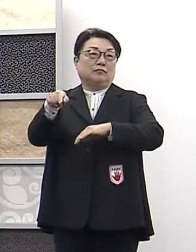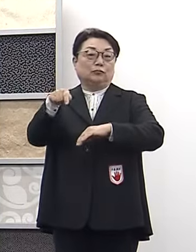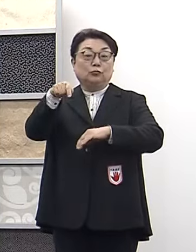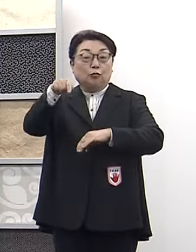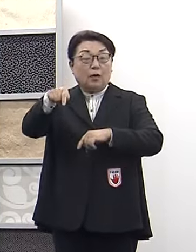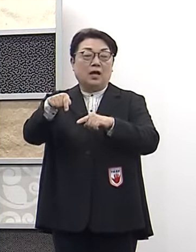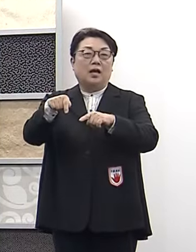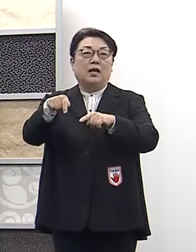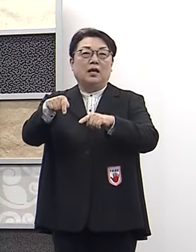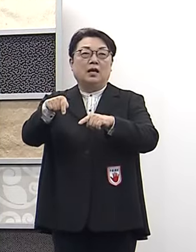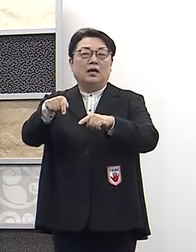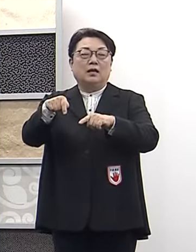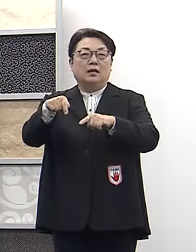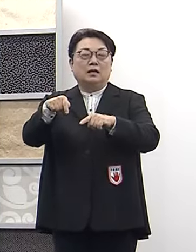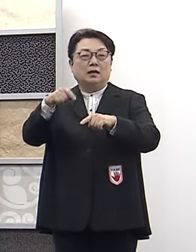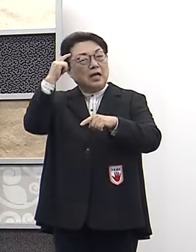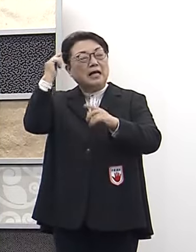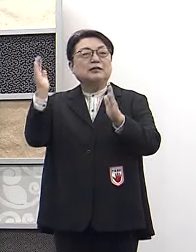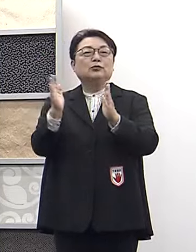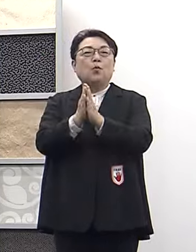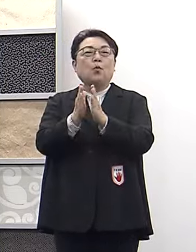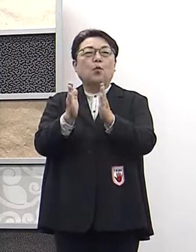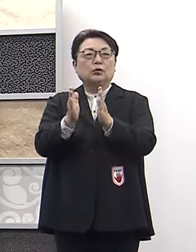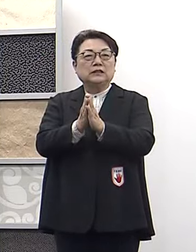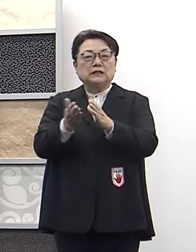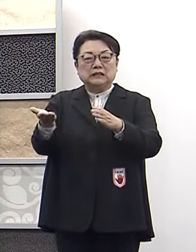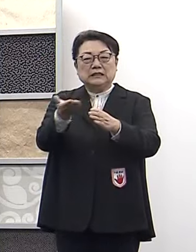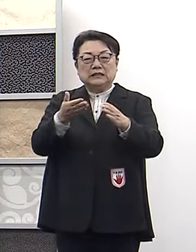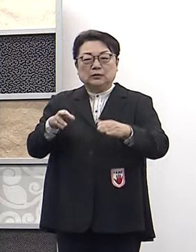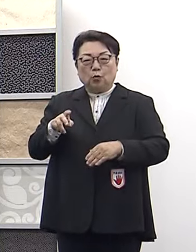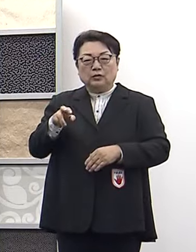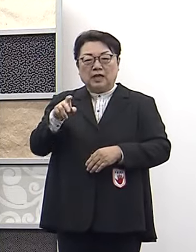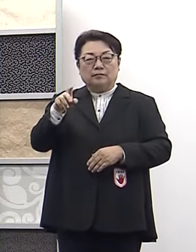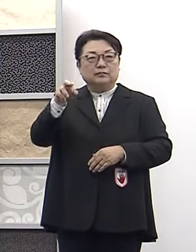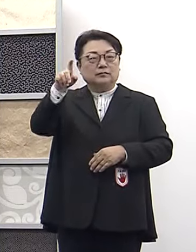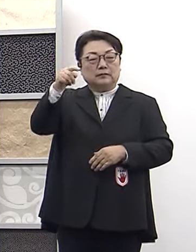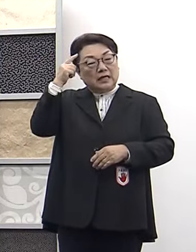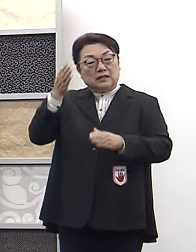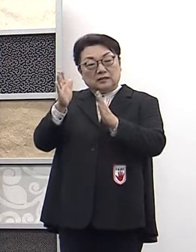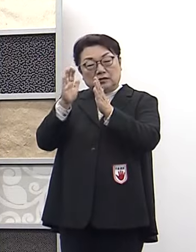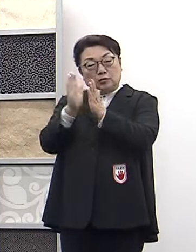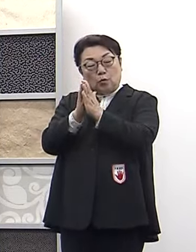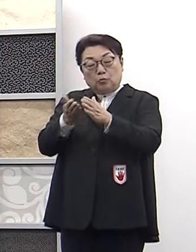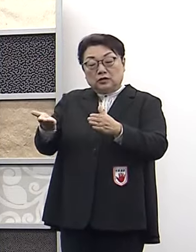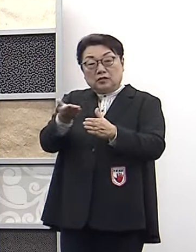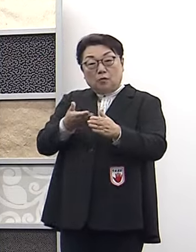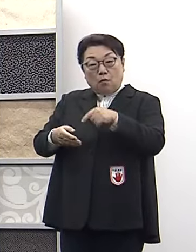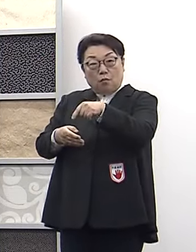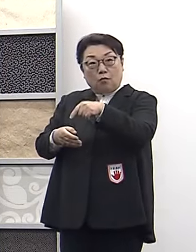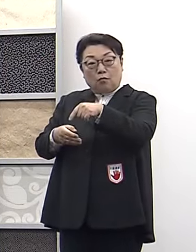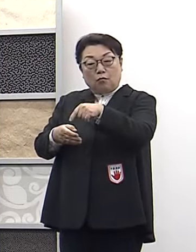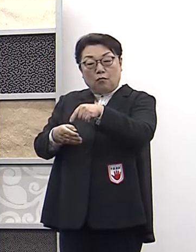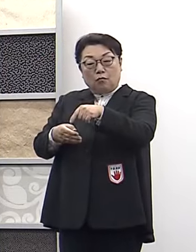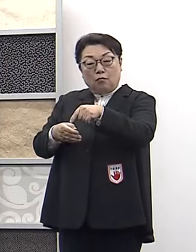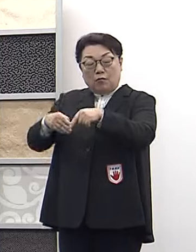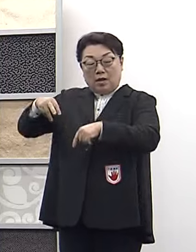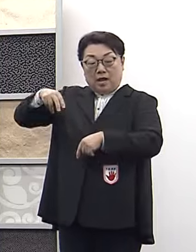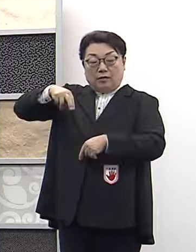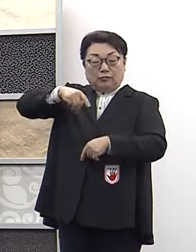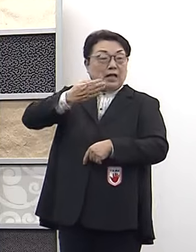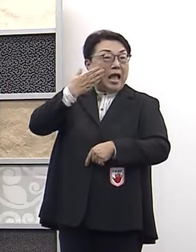には、庄司登山道というところがあって、これはですね、まさに庄司湖近辺からその青木ヶ原樹海